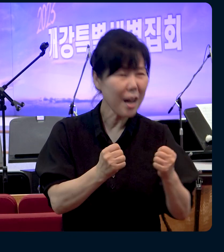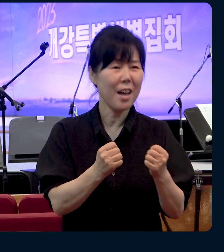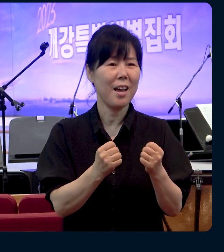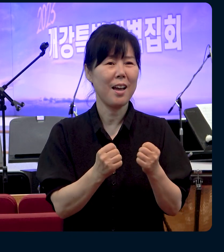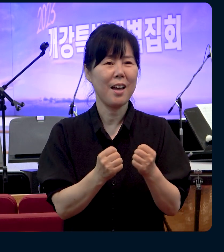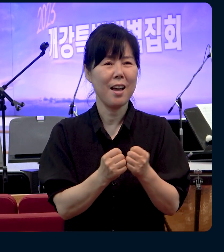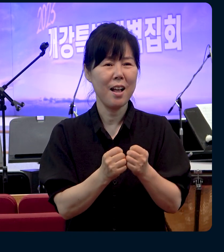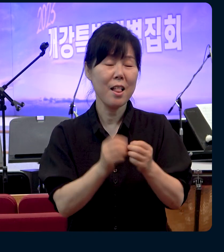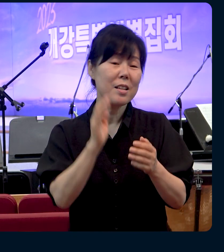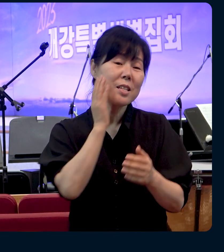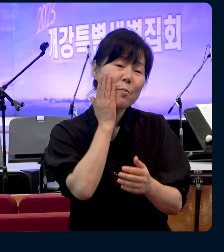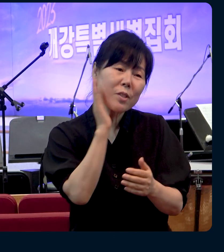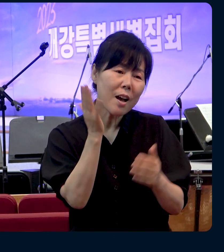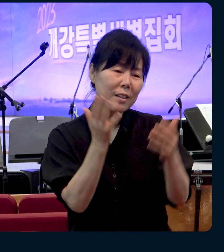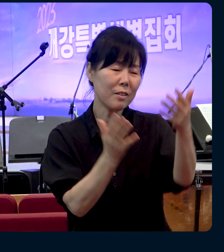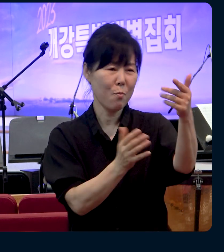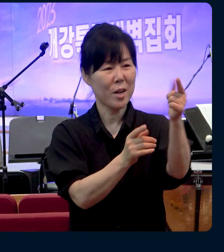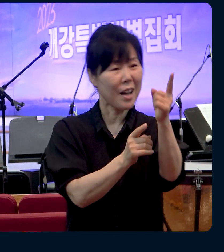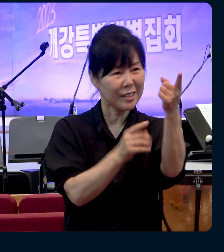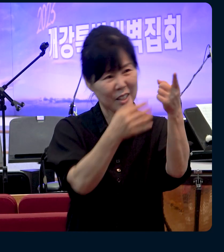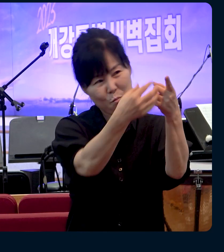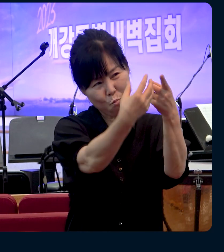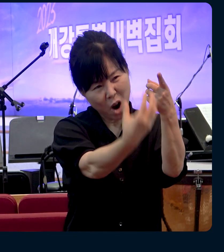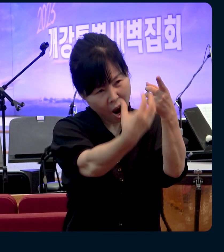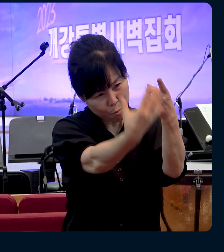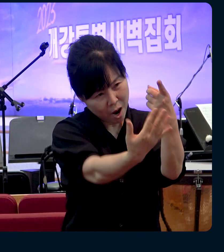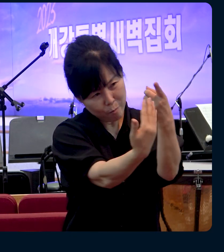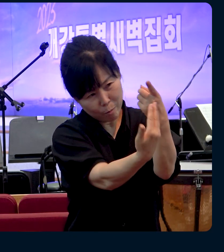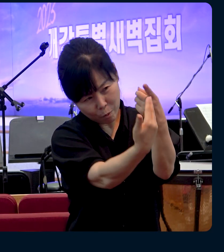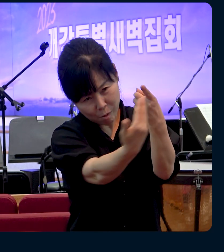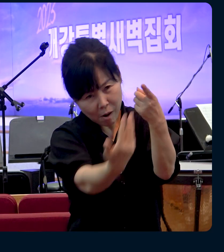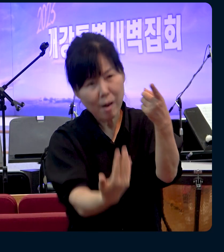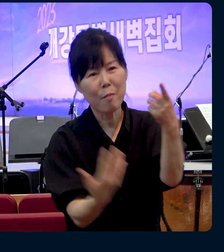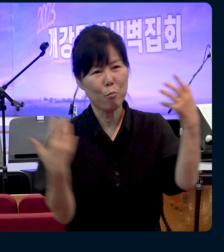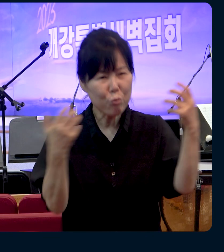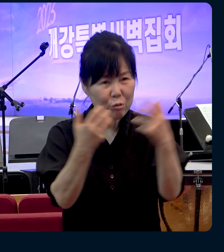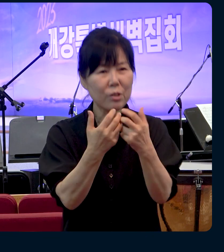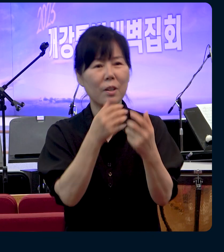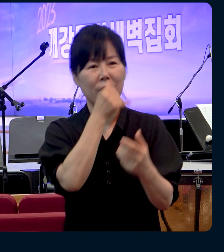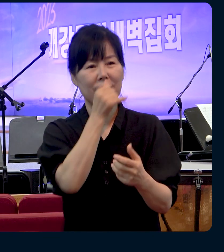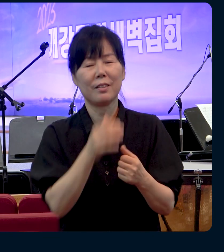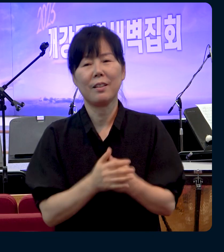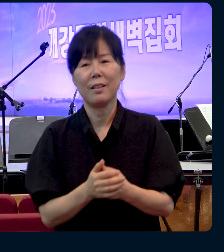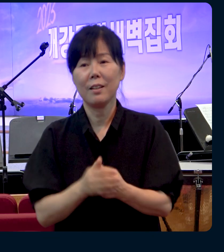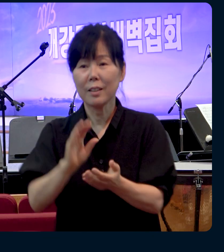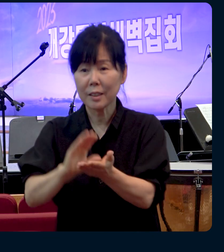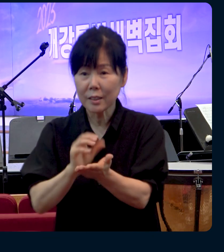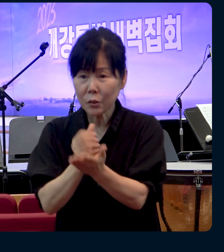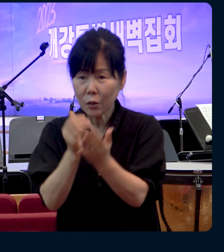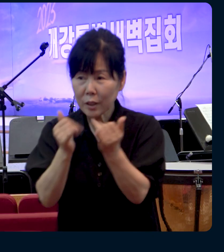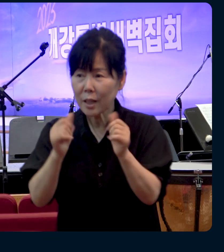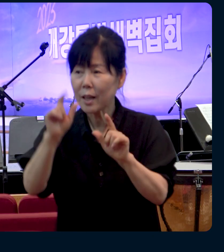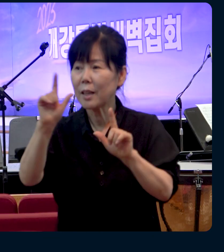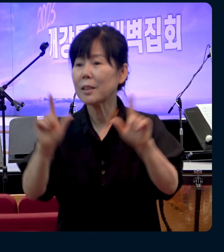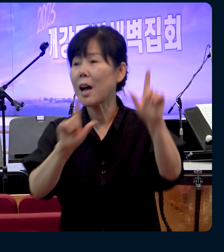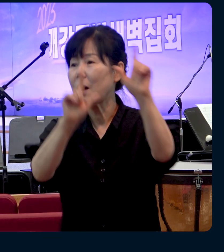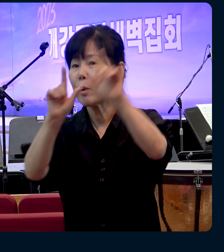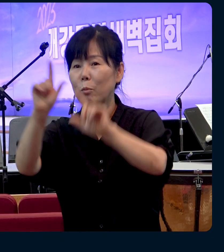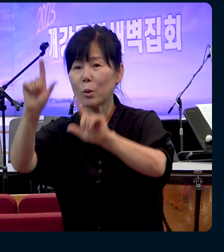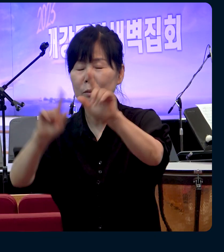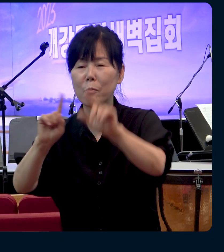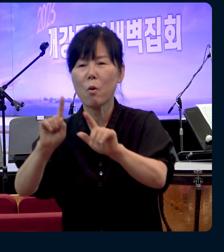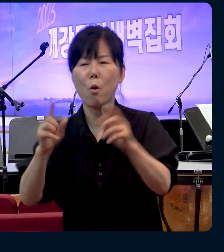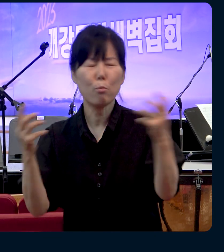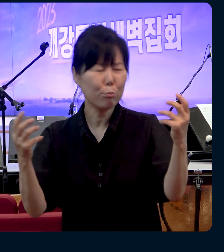가지도 풍성하고 거기에 잎사귀도 풍성한 거예요. 여러분, 그리스도인의